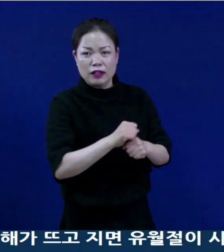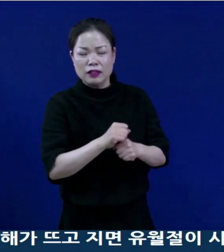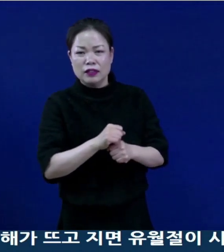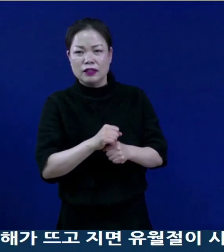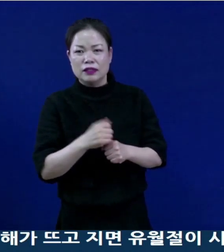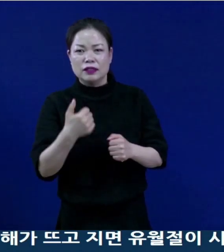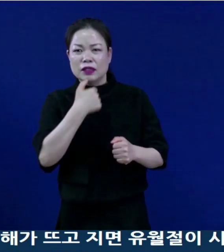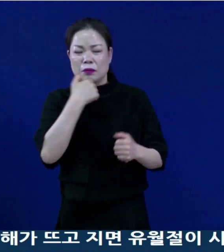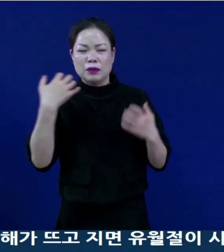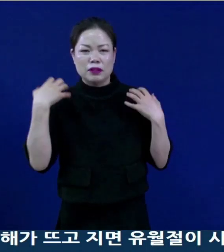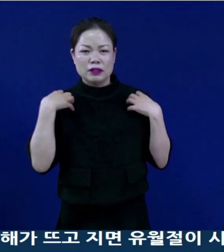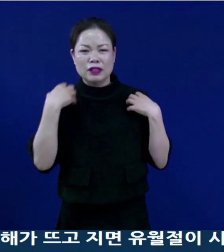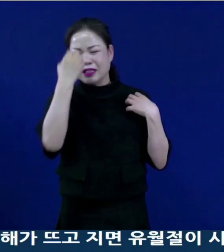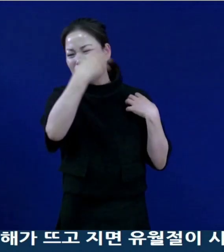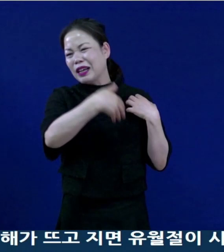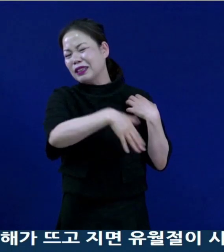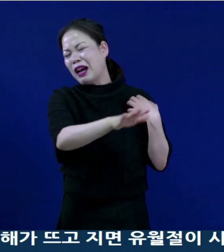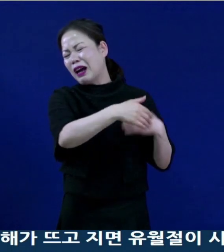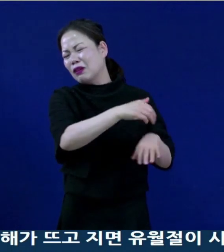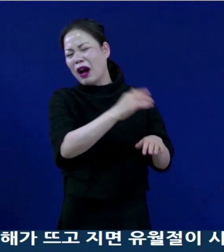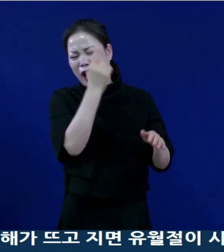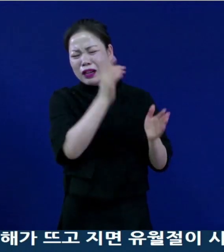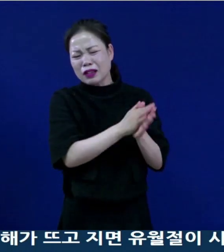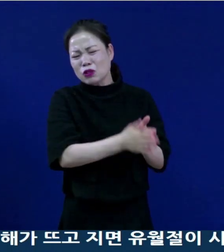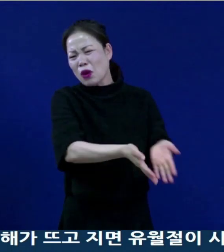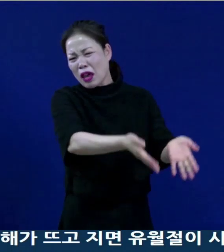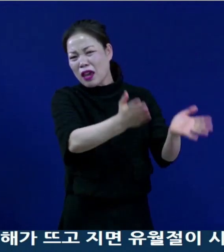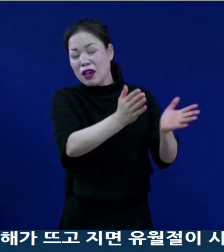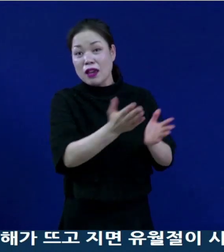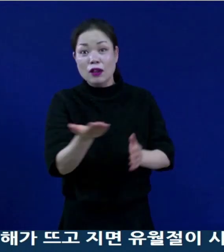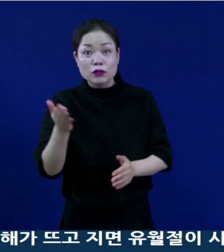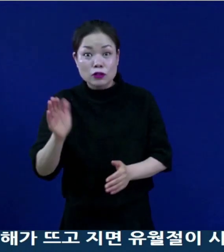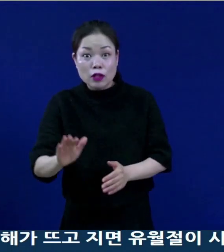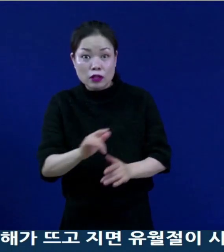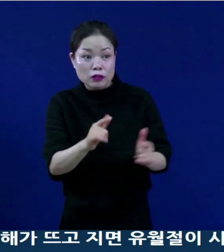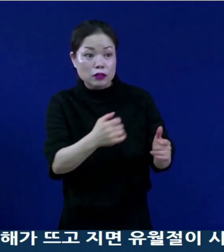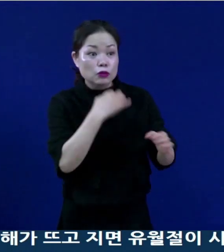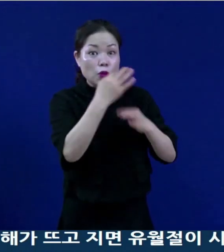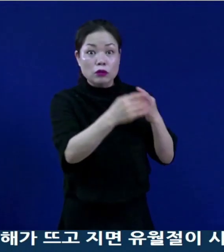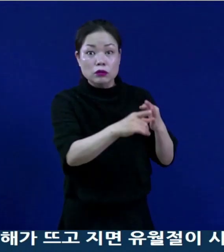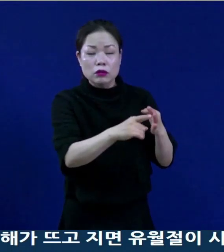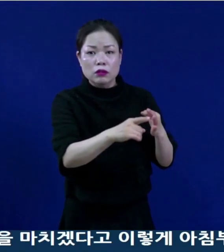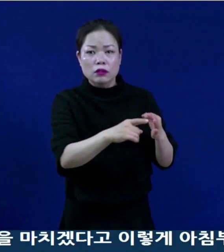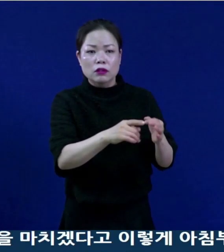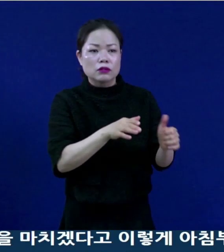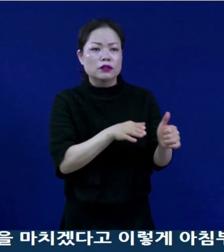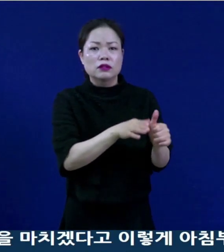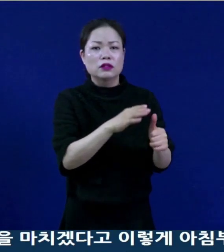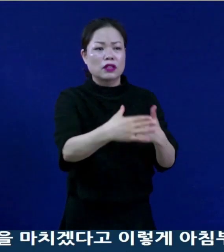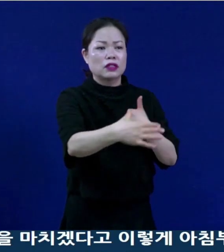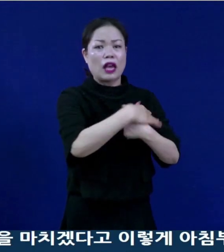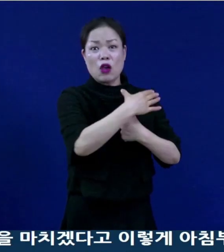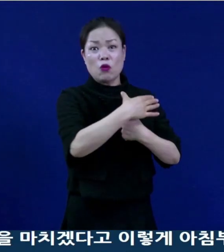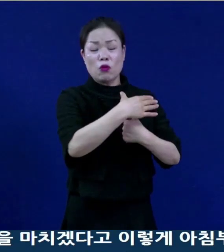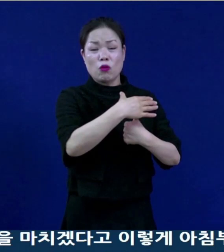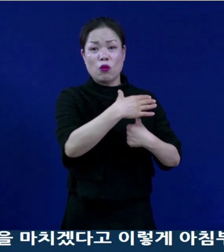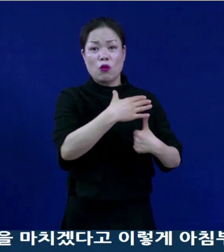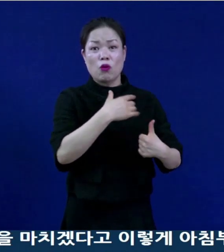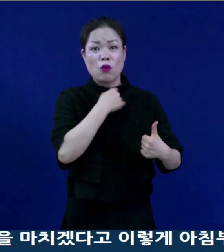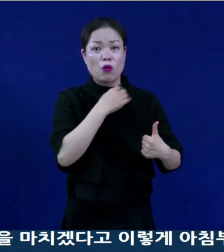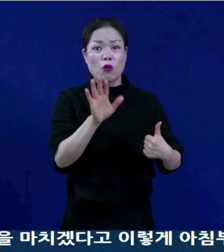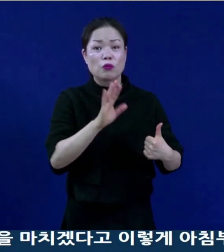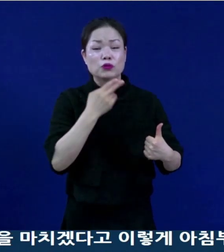그냥 돌려보내려고 그랬던 것 같아요. 네 마음대로 해라 그랬는데 이들이 외친 게 우리는 사형권이 없는데 사형시키고